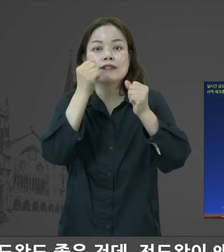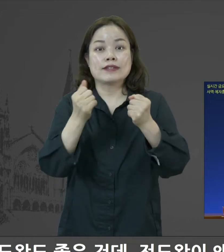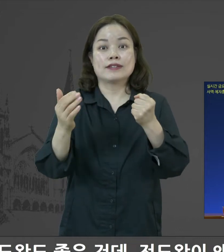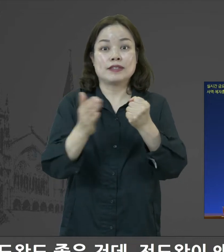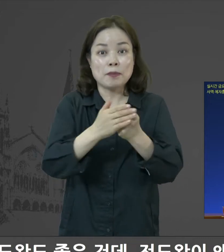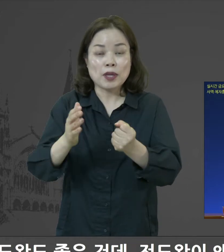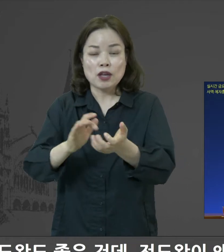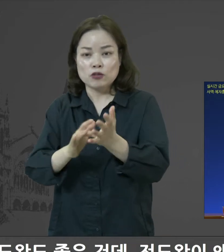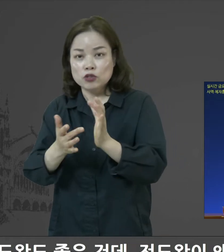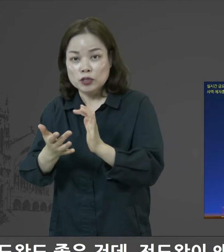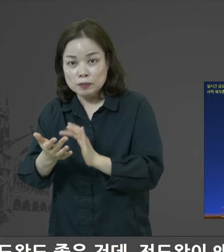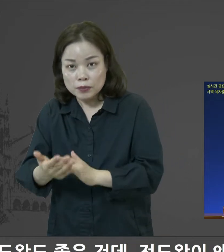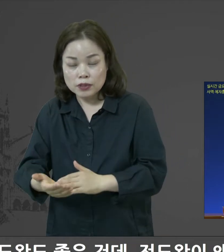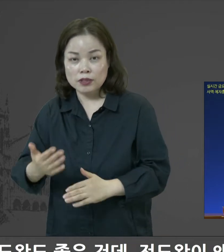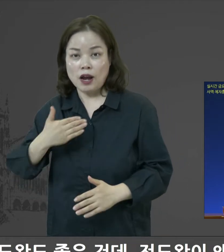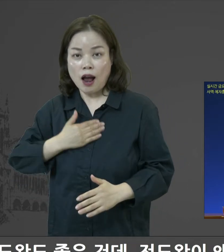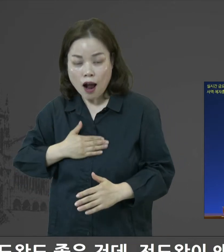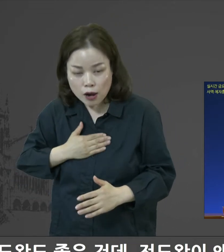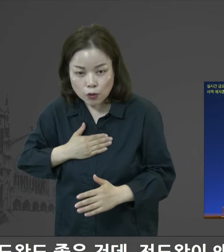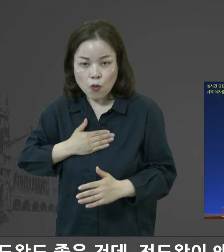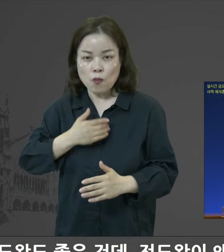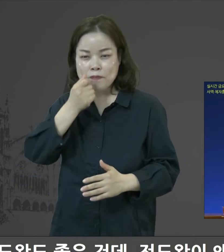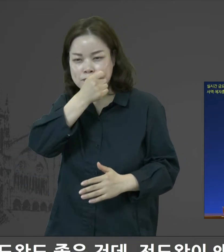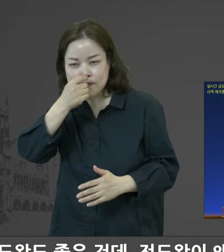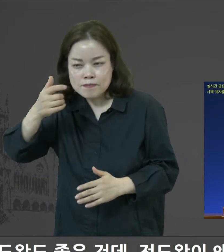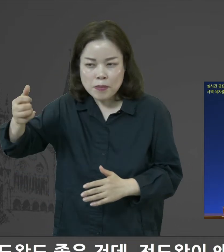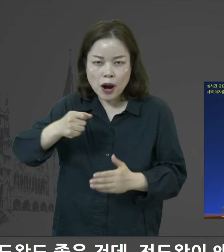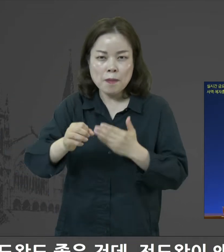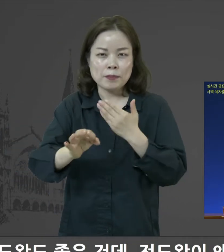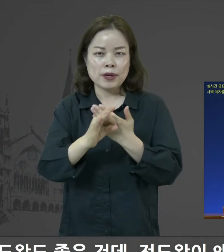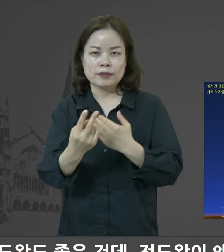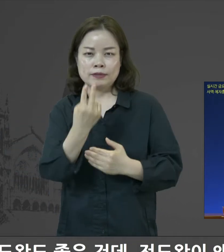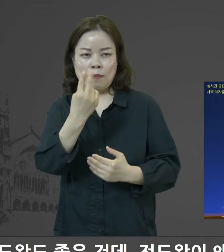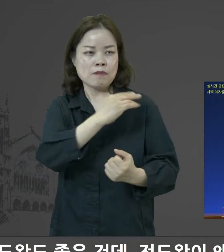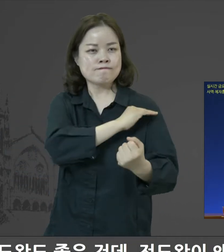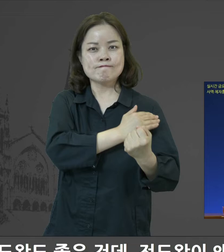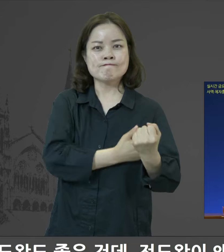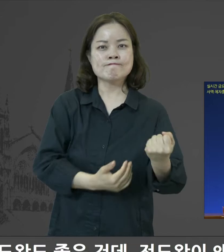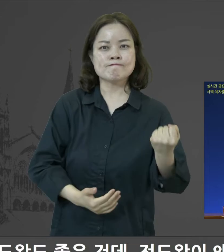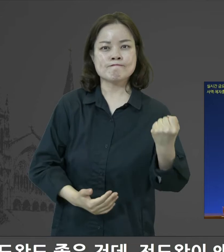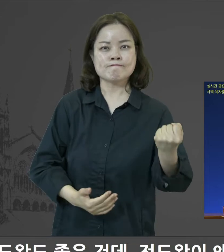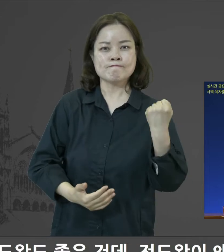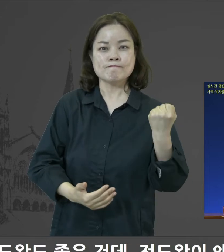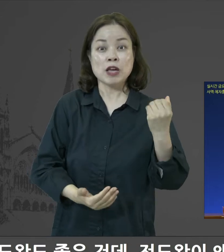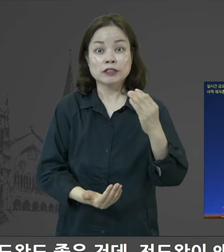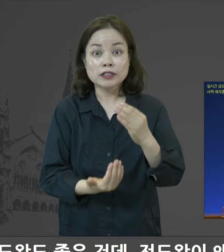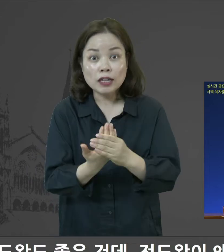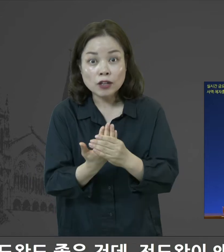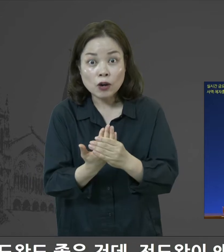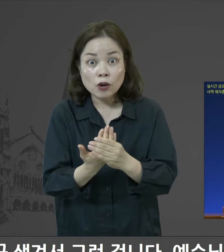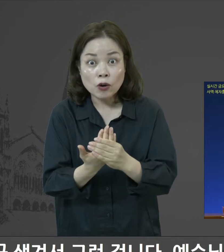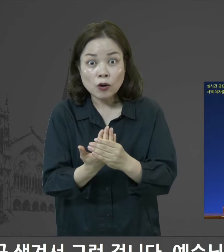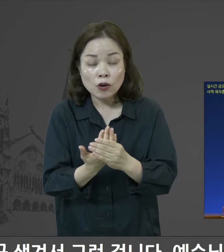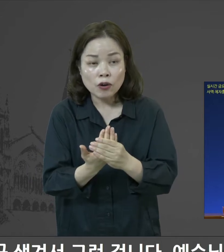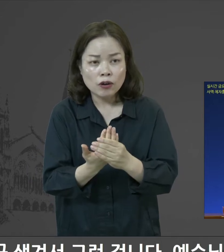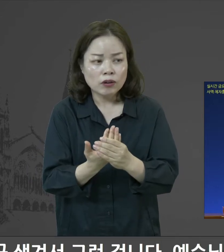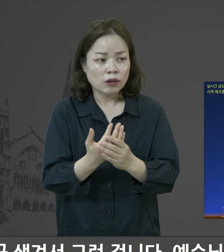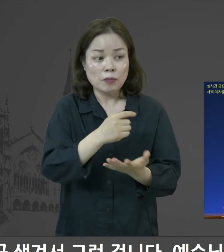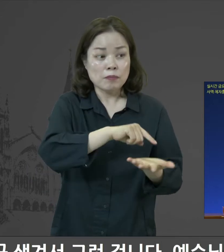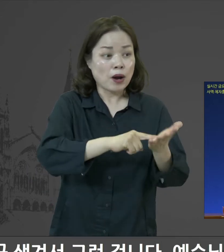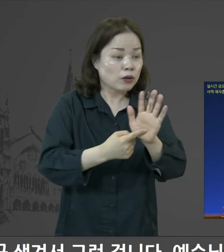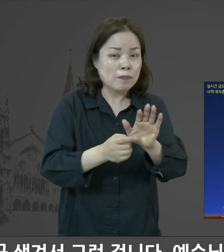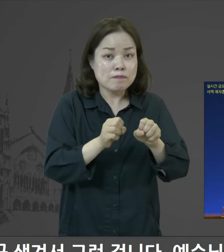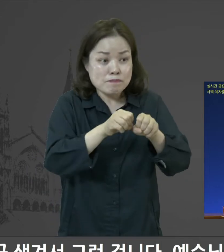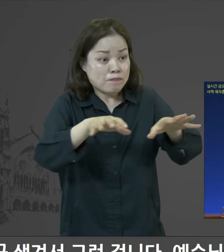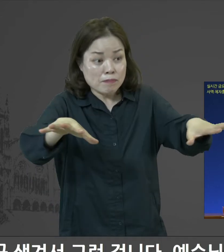예수님을 알면 알수록, 예수님과 교제가 깊어지면 깊어질수록 생명력이 자꾸 생기는데, 이게 왜 불어 발산이 안 될 수가 없는 겁니다.